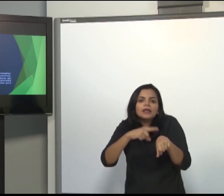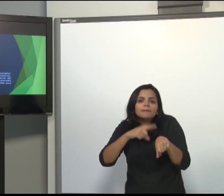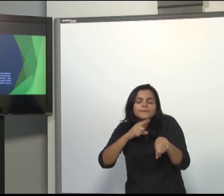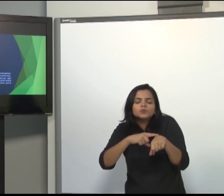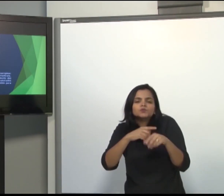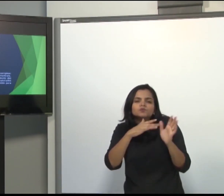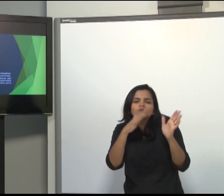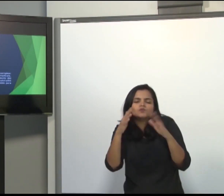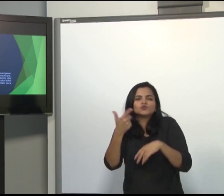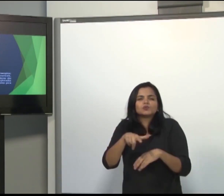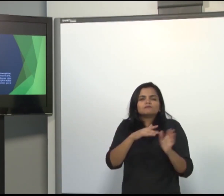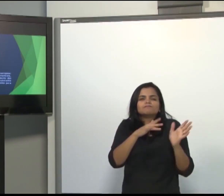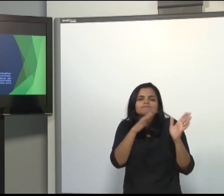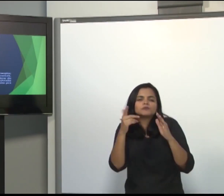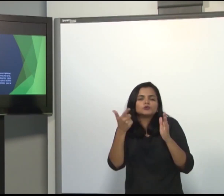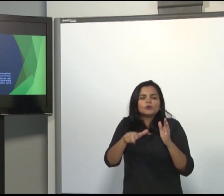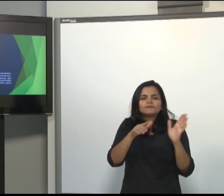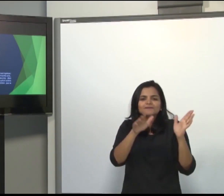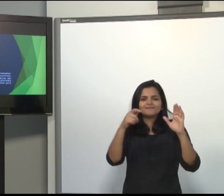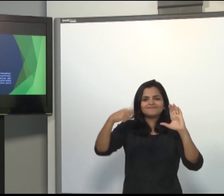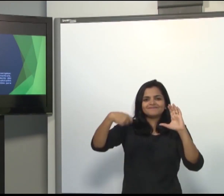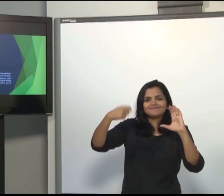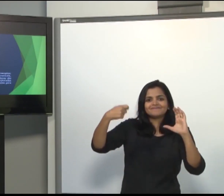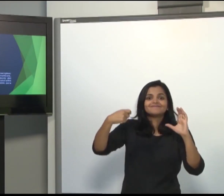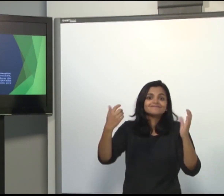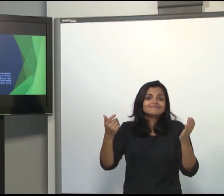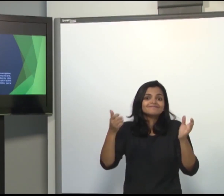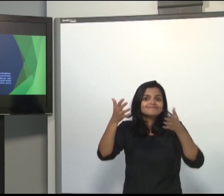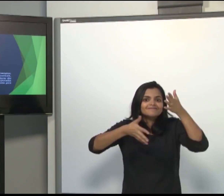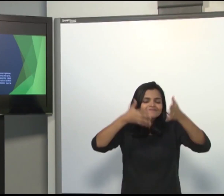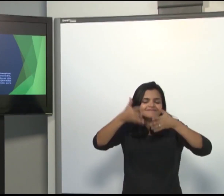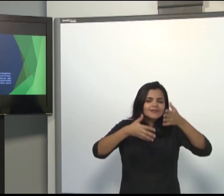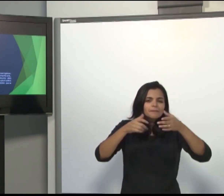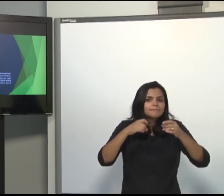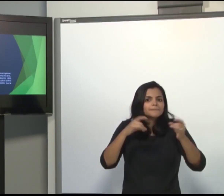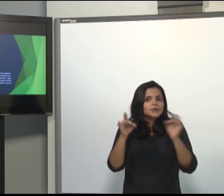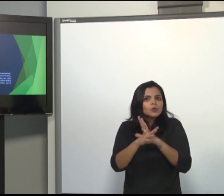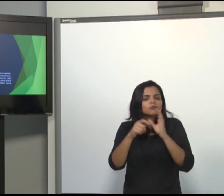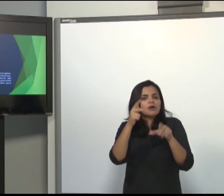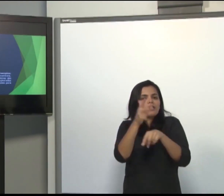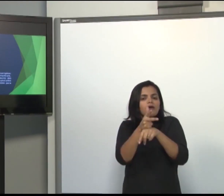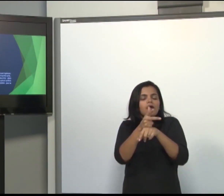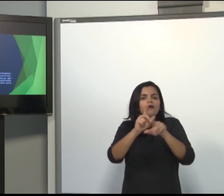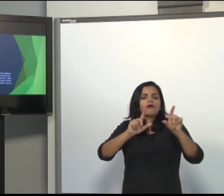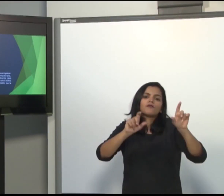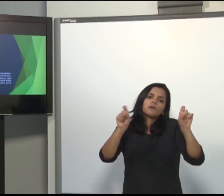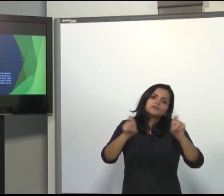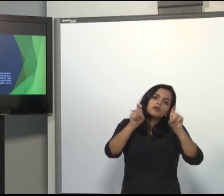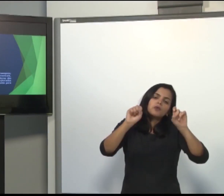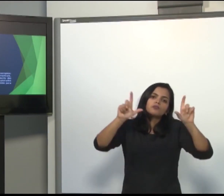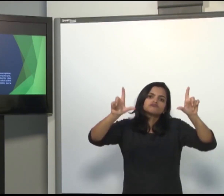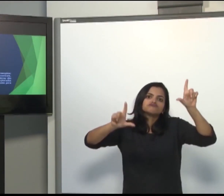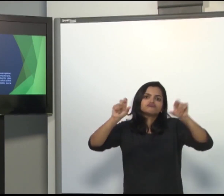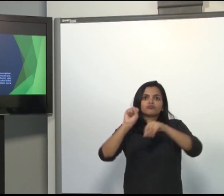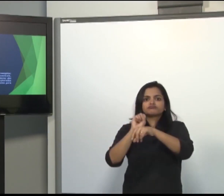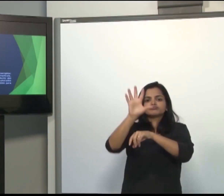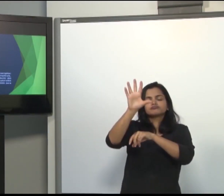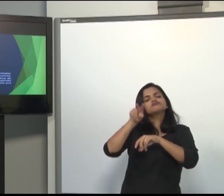Pode trabalhar também com vídeos, onde convenciona-se tempo, marca-se quantas vezes será passado o